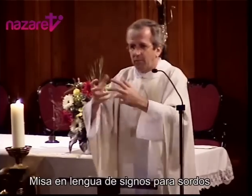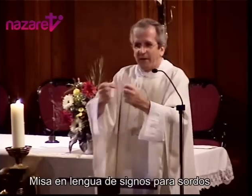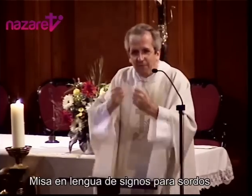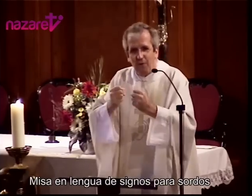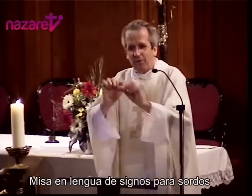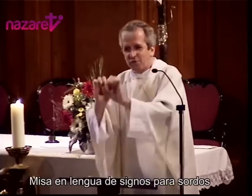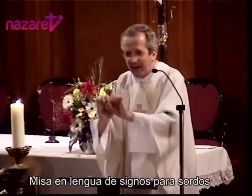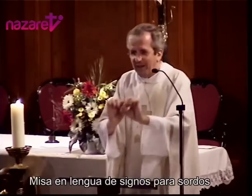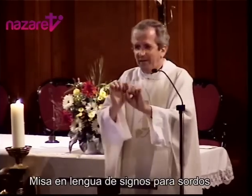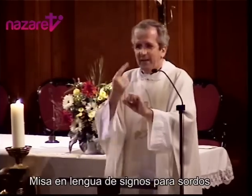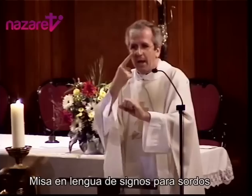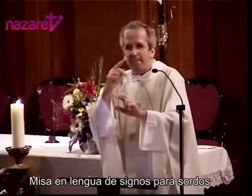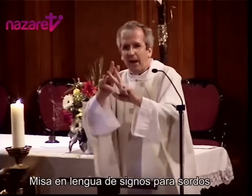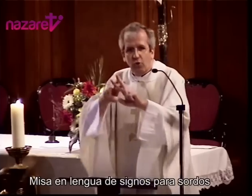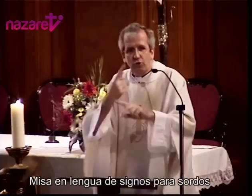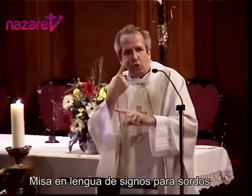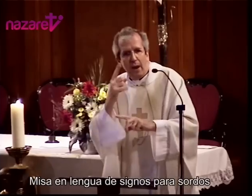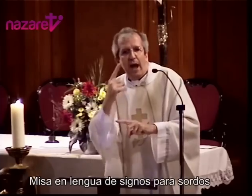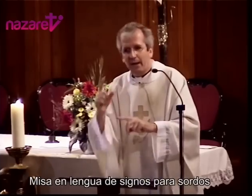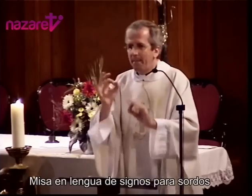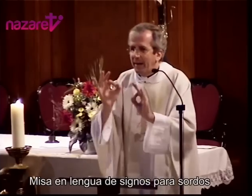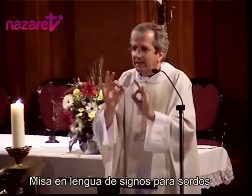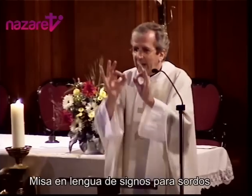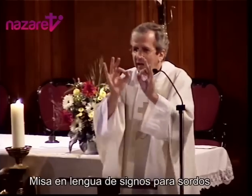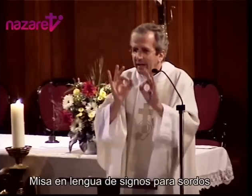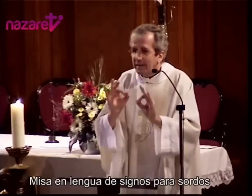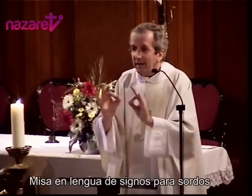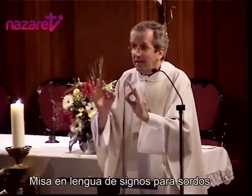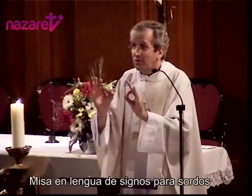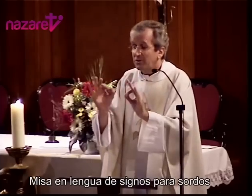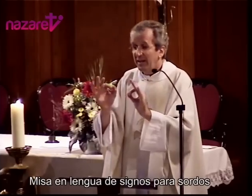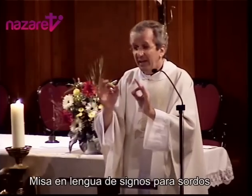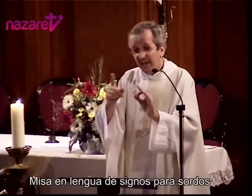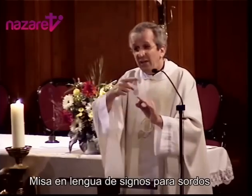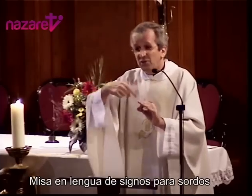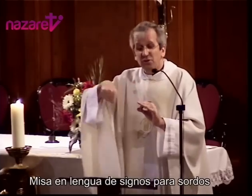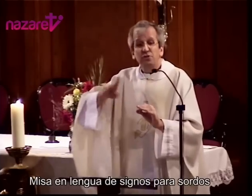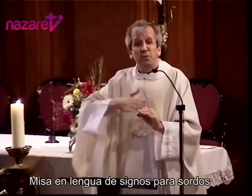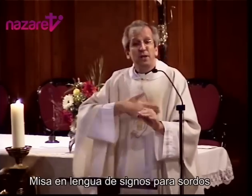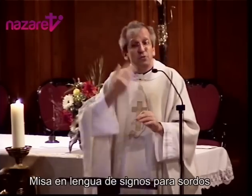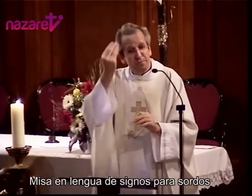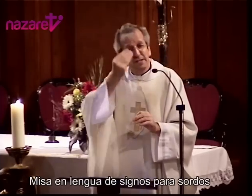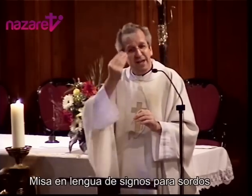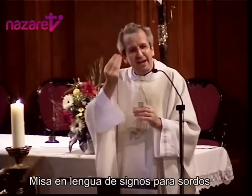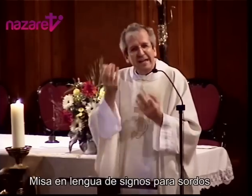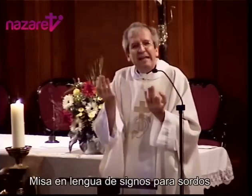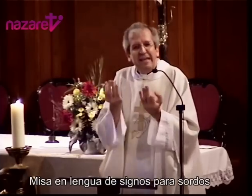refuerzos para defender, para controlar, para estar atentos. Y nosotros podríamos pensar qué